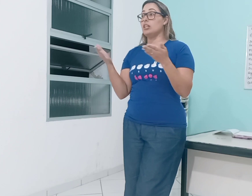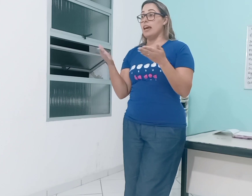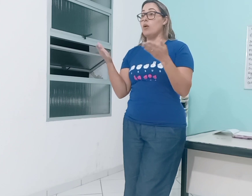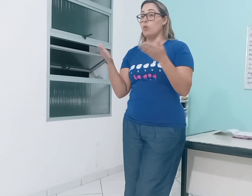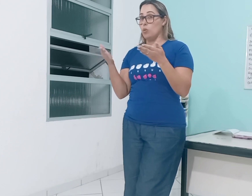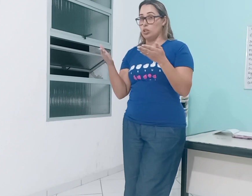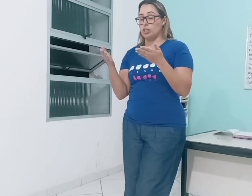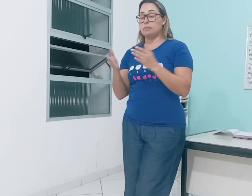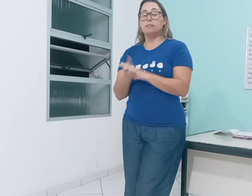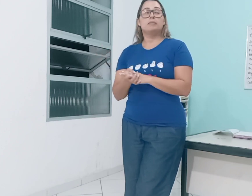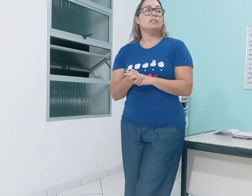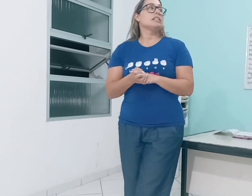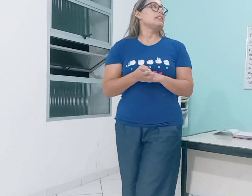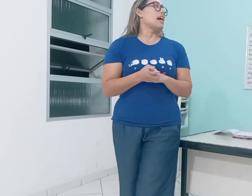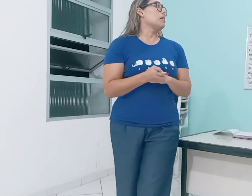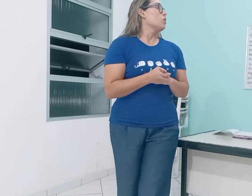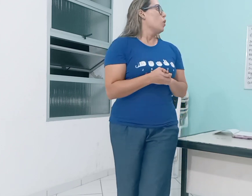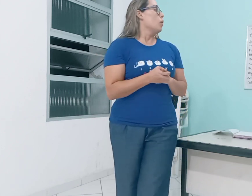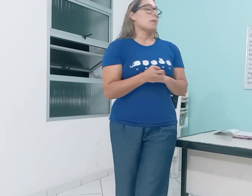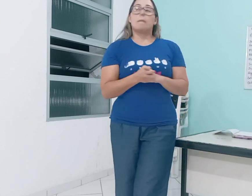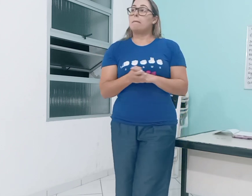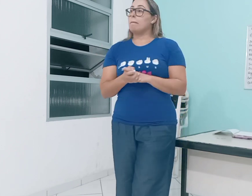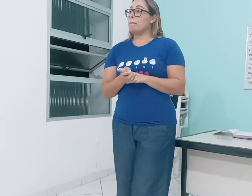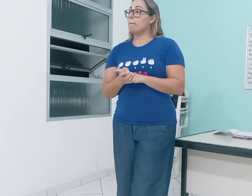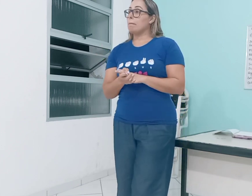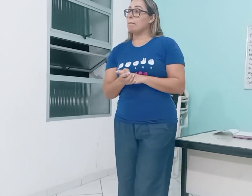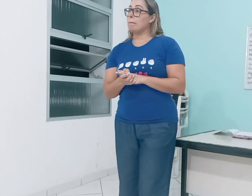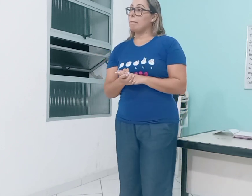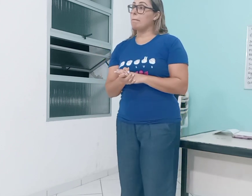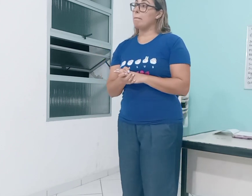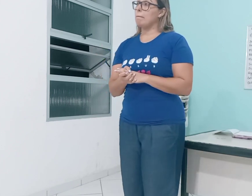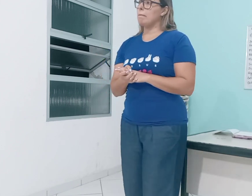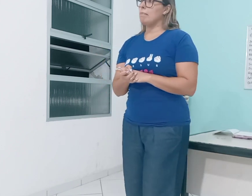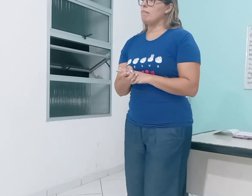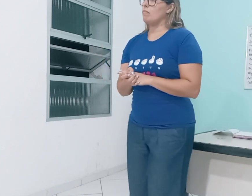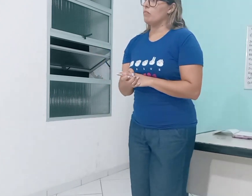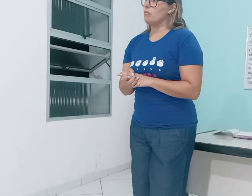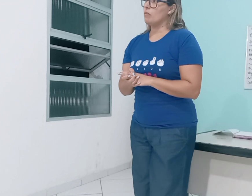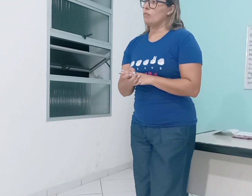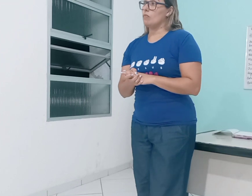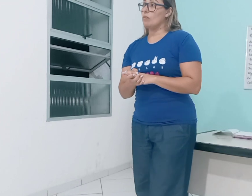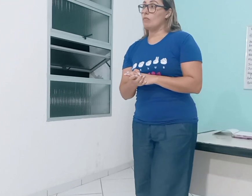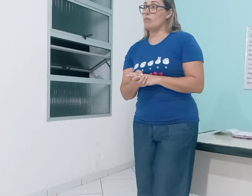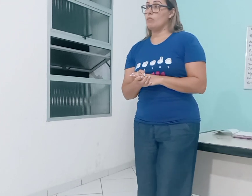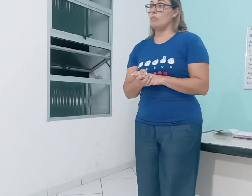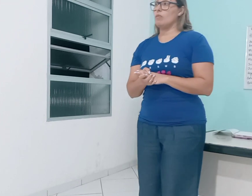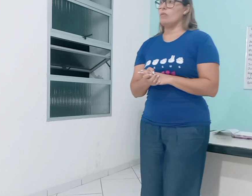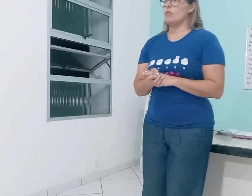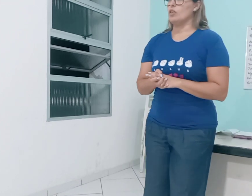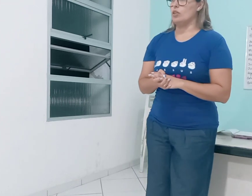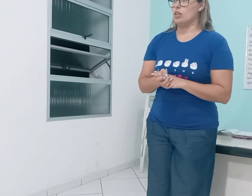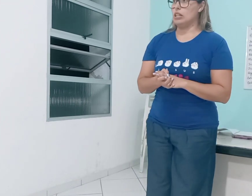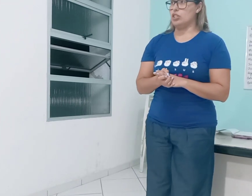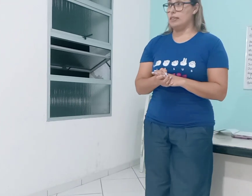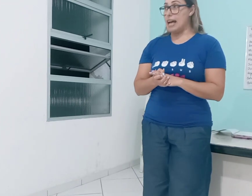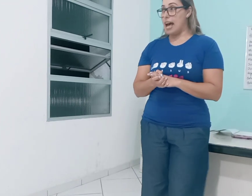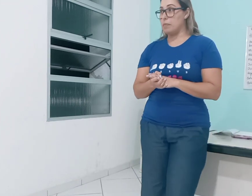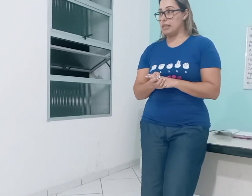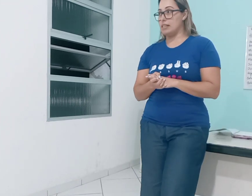é hoje, tá? Mas aí tem o mesmo significado de presente de hoje, de presente de presente? De dar presente?